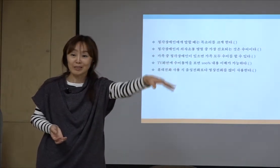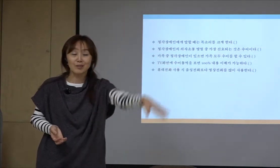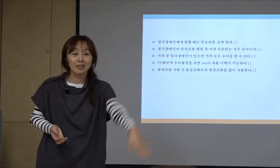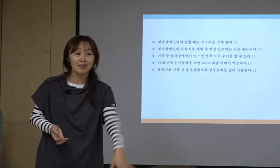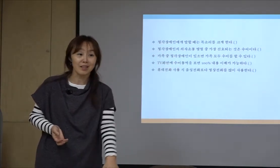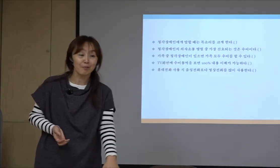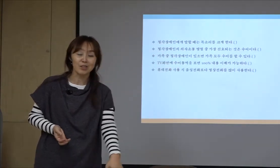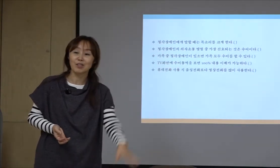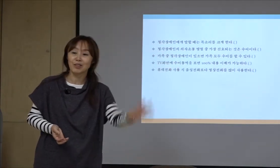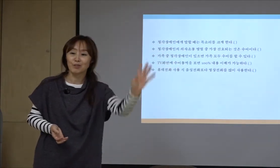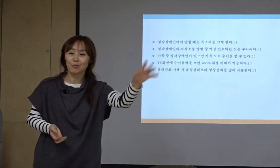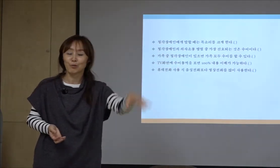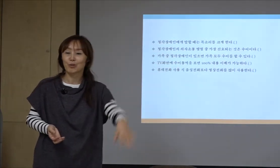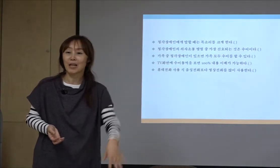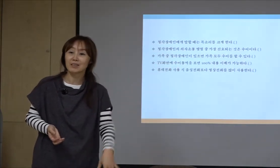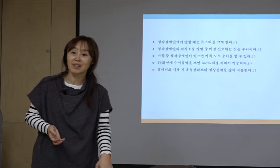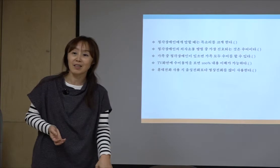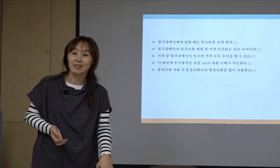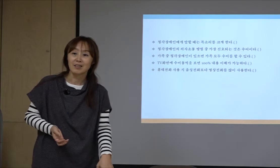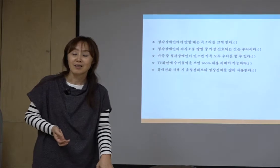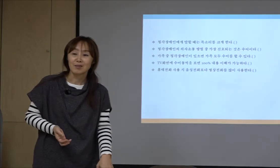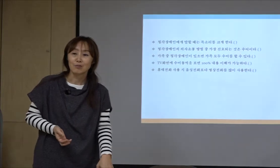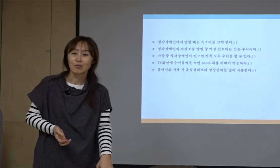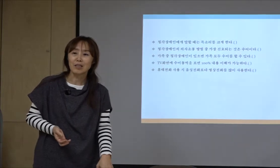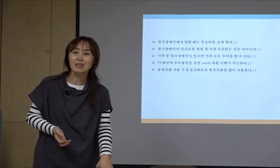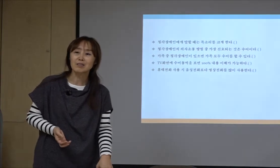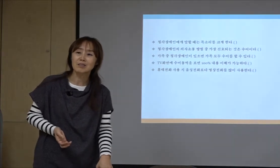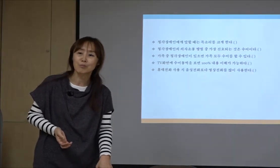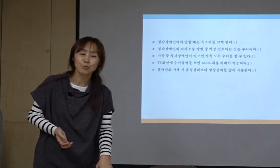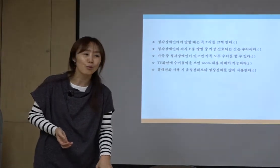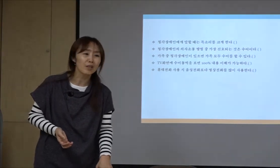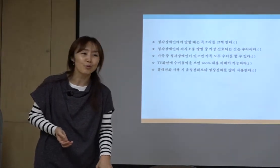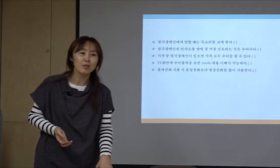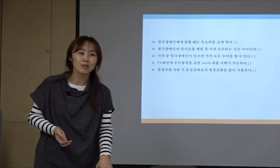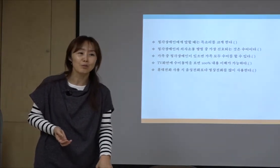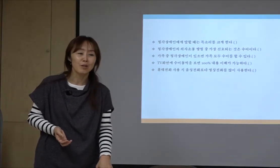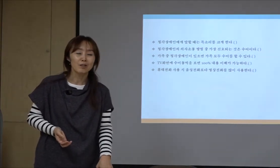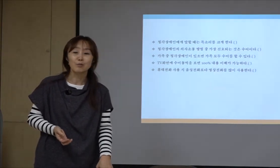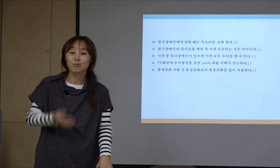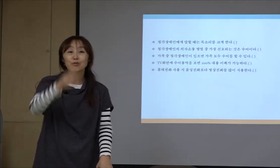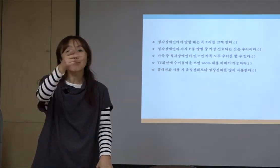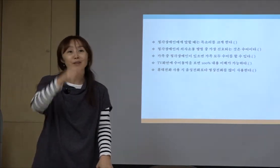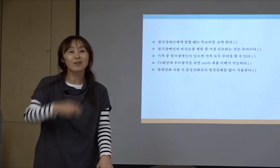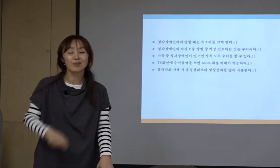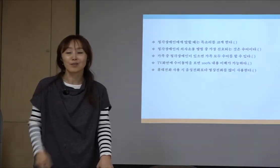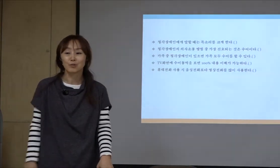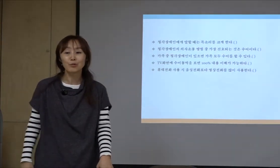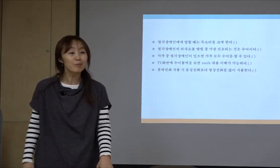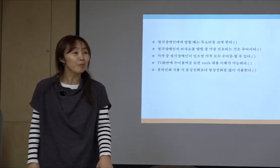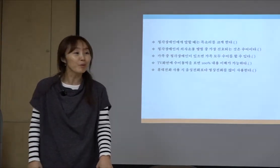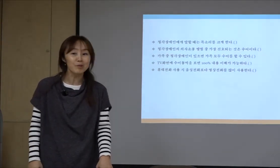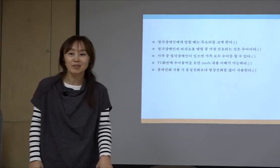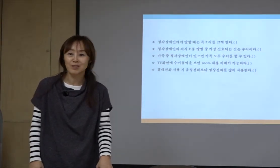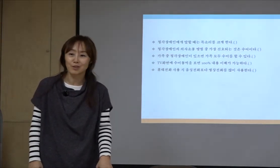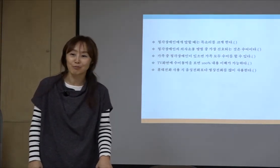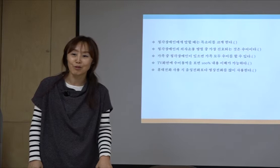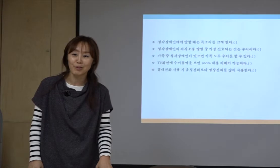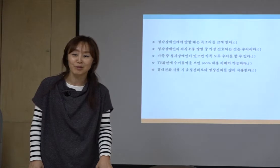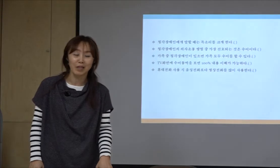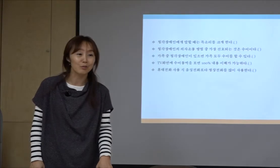관에서 하는데 뭐 시청에서 뭐 하는데 사실 뭐 농아인이 올잖아요. 그 물어봐요. 농아인 몇 명 오시는데 이렇게 물어봐요. 아니